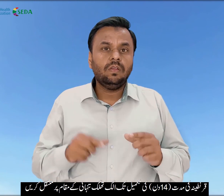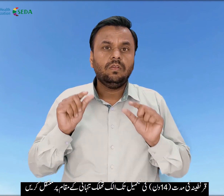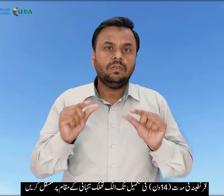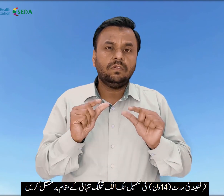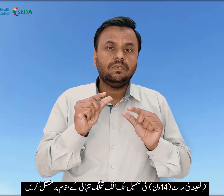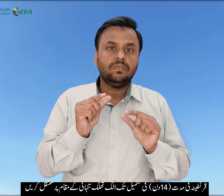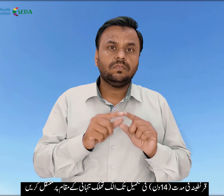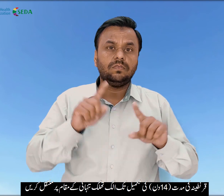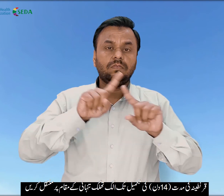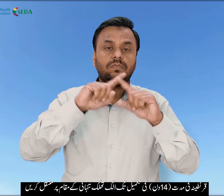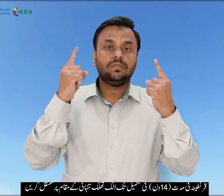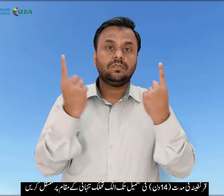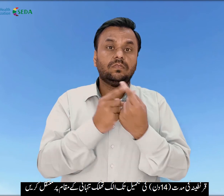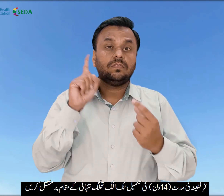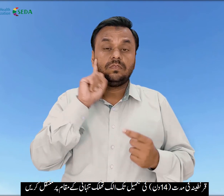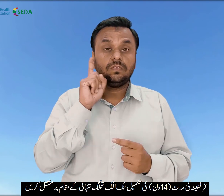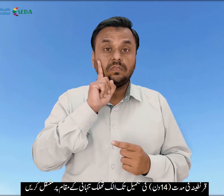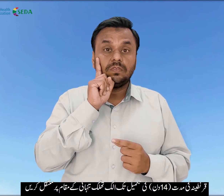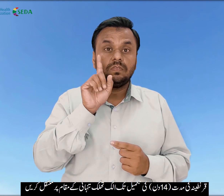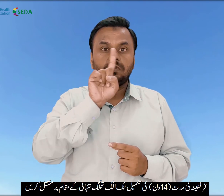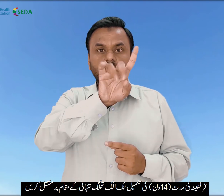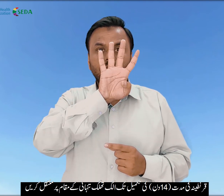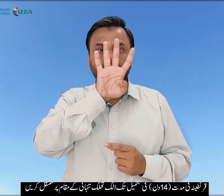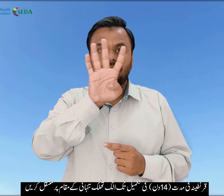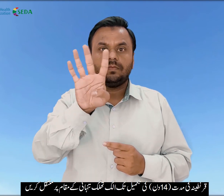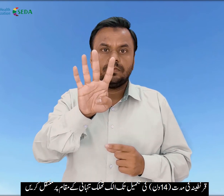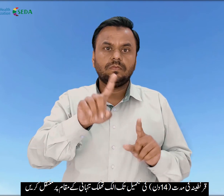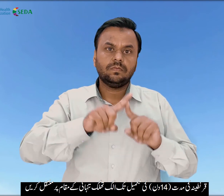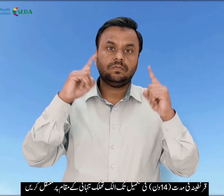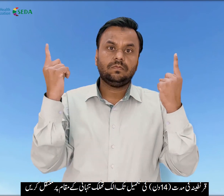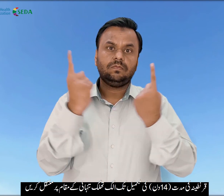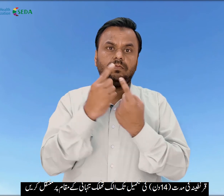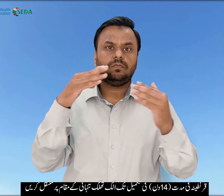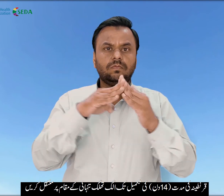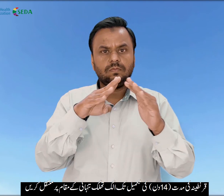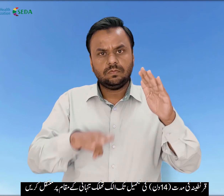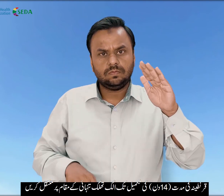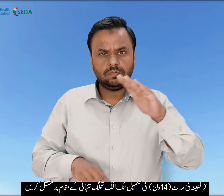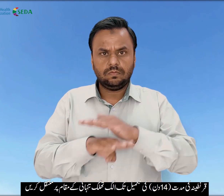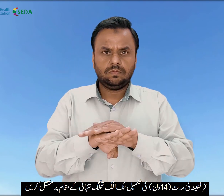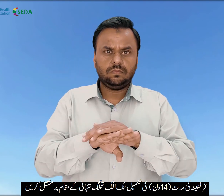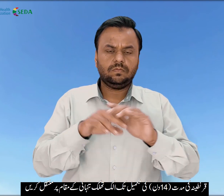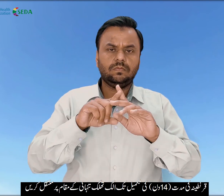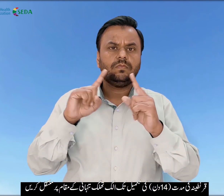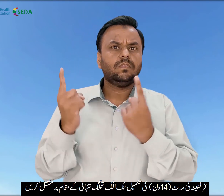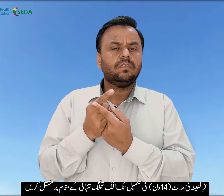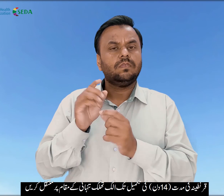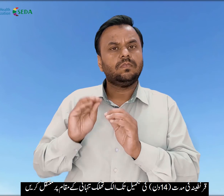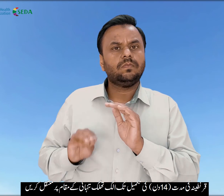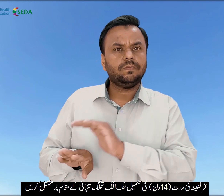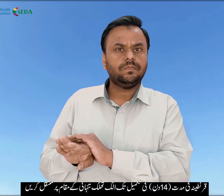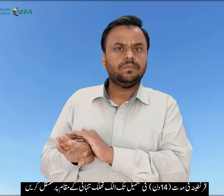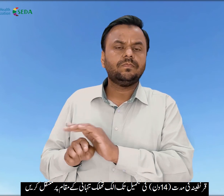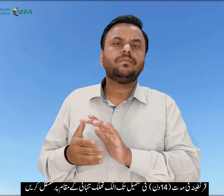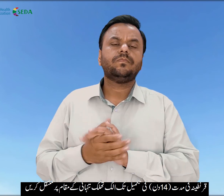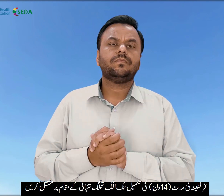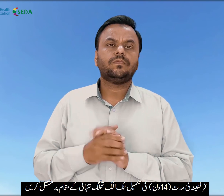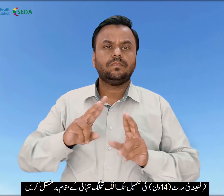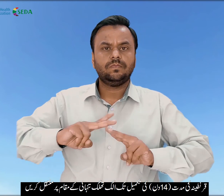قرنطینہ کی مدت، جو کہ 14 دن ہے، تک الگ تھلگ تنہائی کے مقام پر منتقل کریں۔